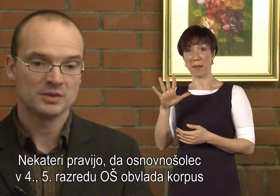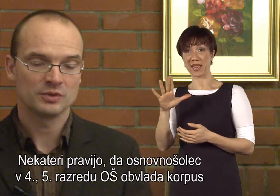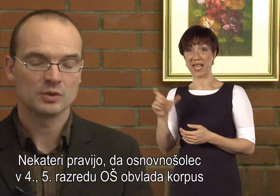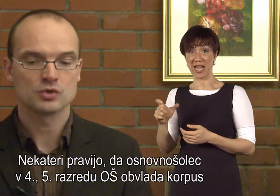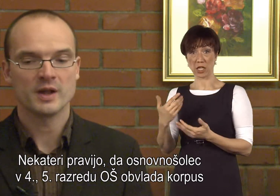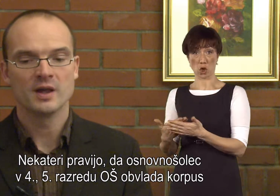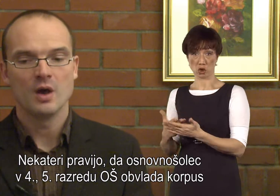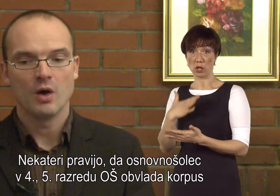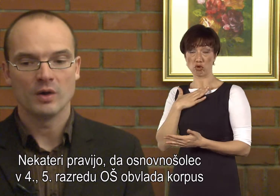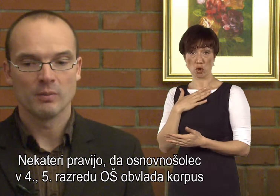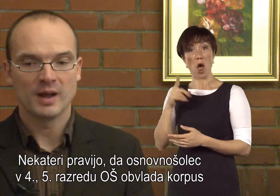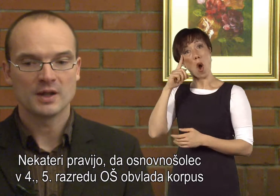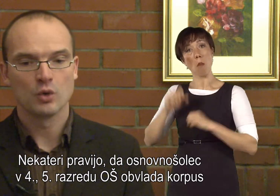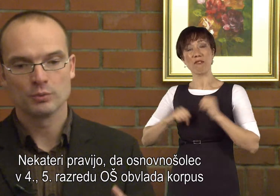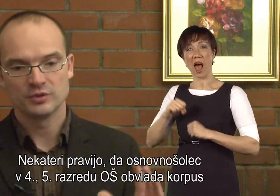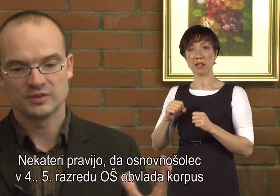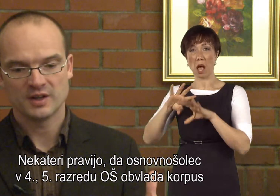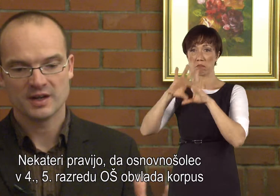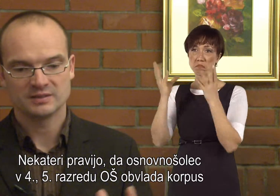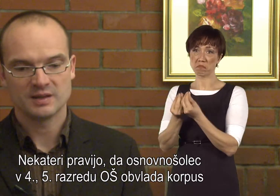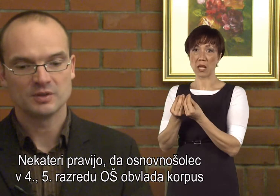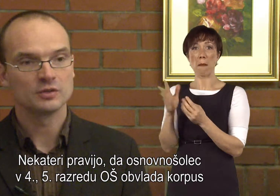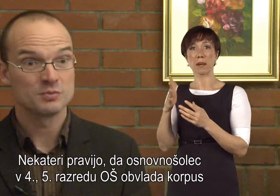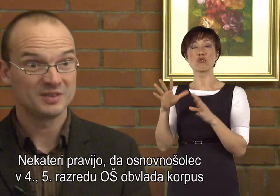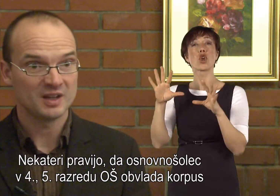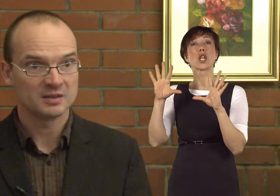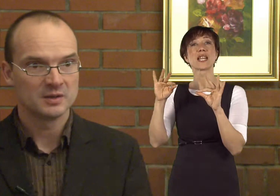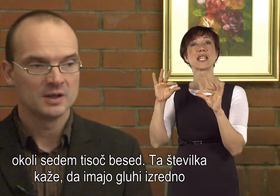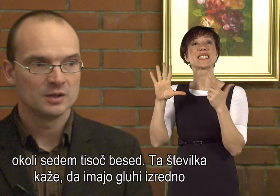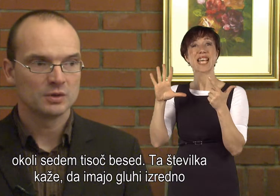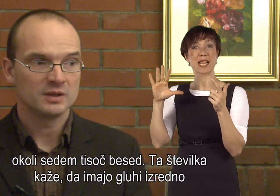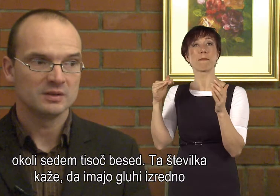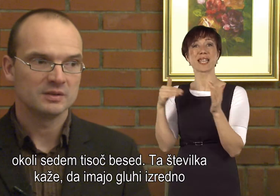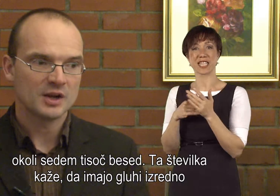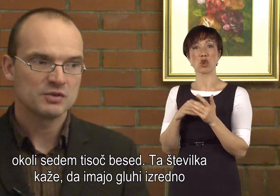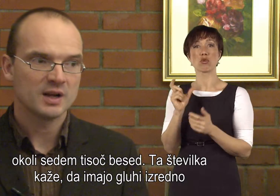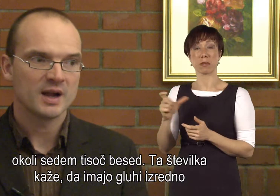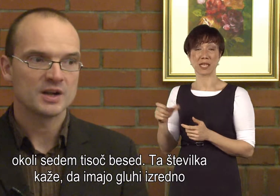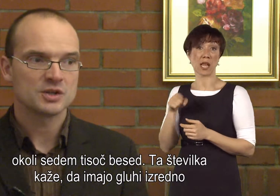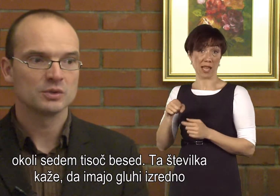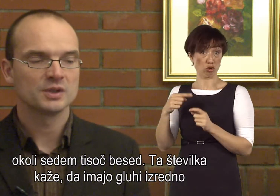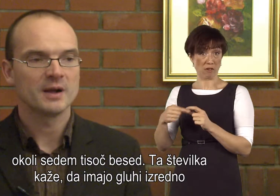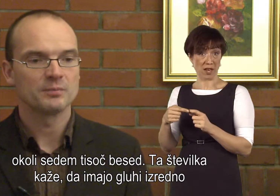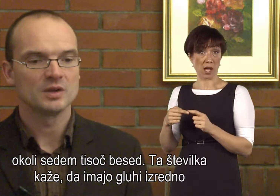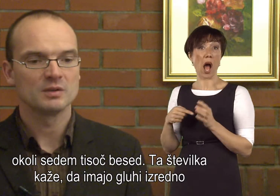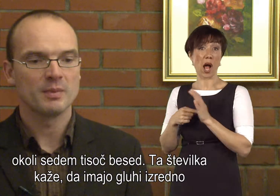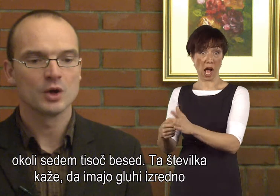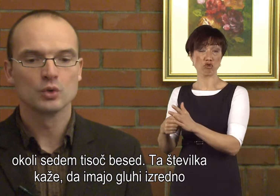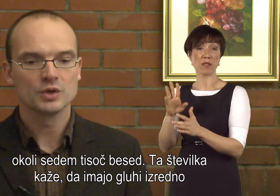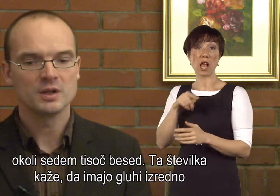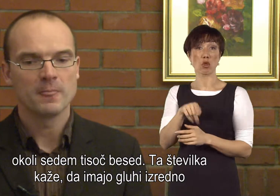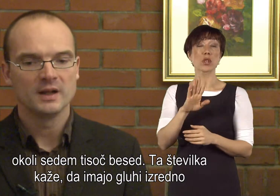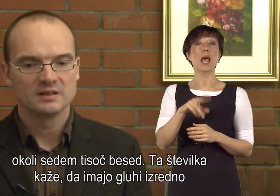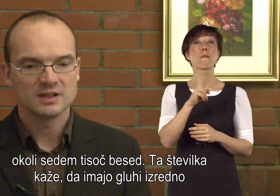5. razredu osnovne šole obvlada korpus cirka 7000 besed. Torej, ta številka kaže na to, da